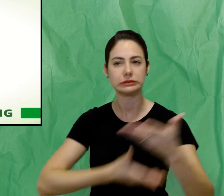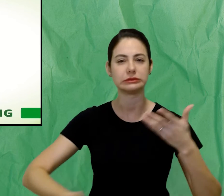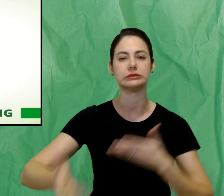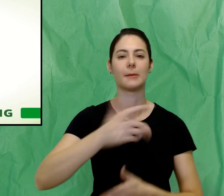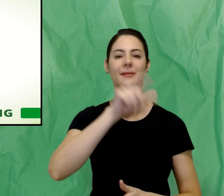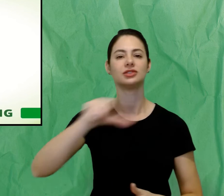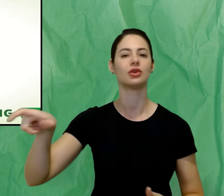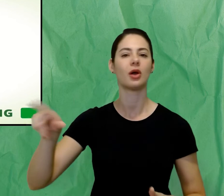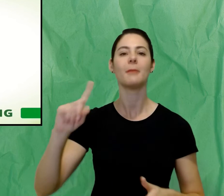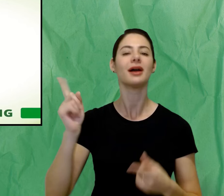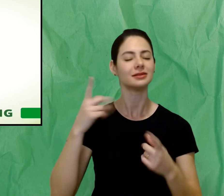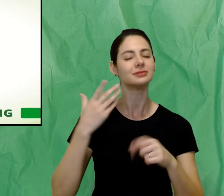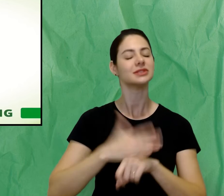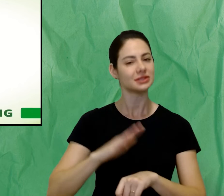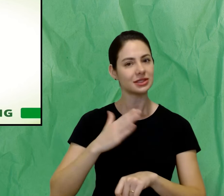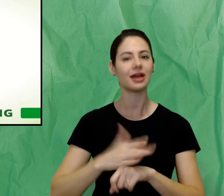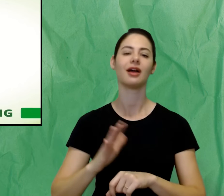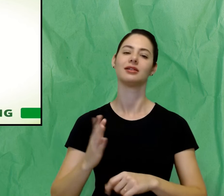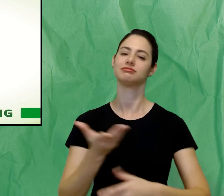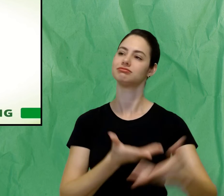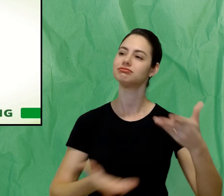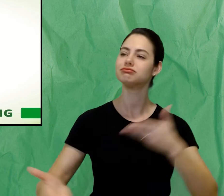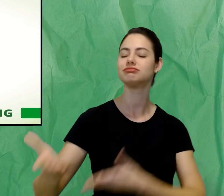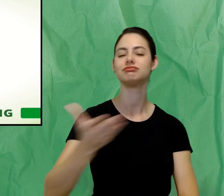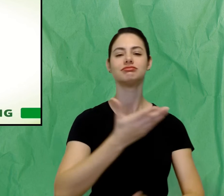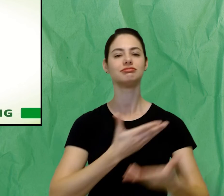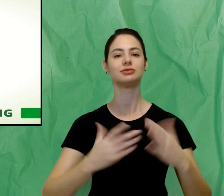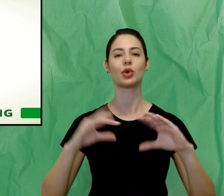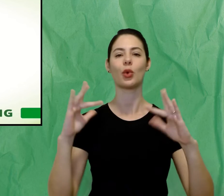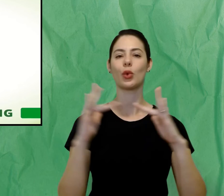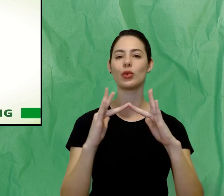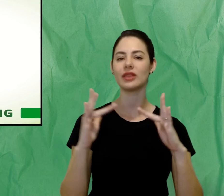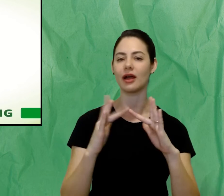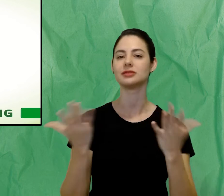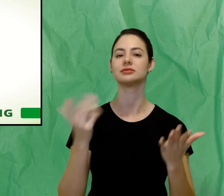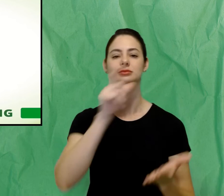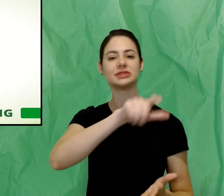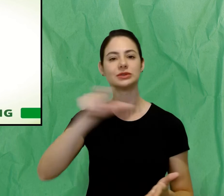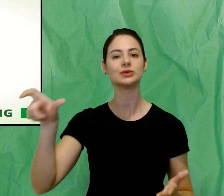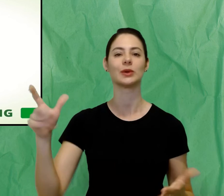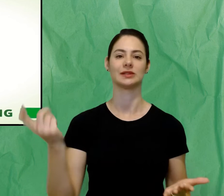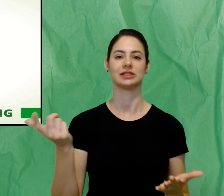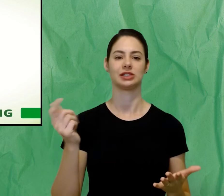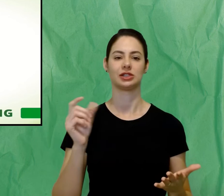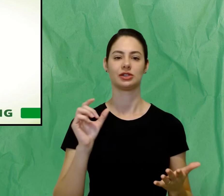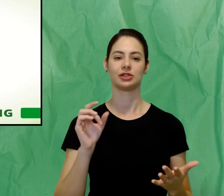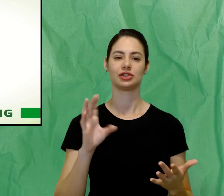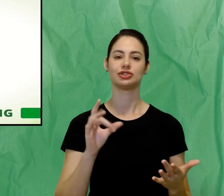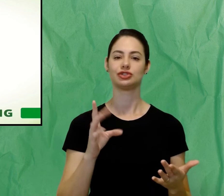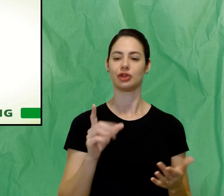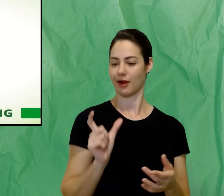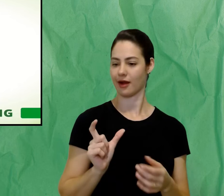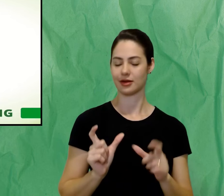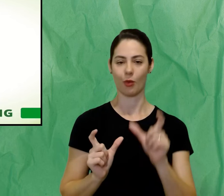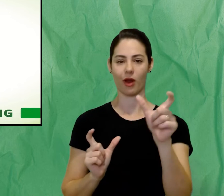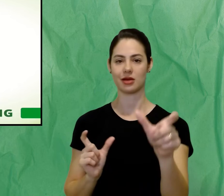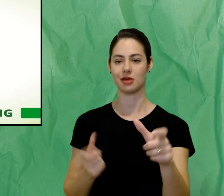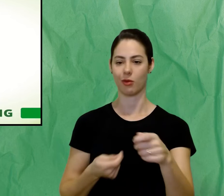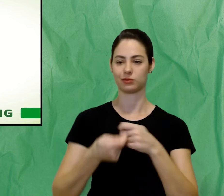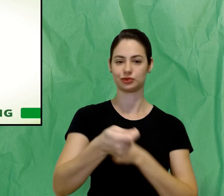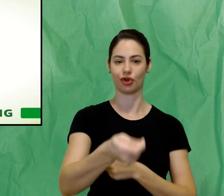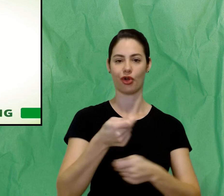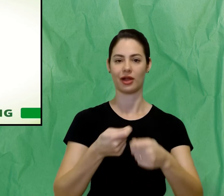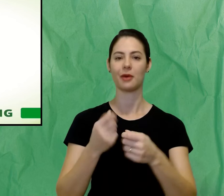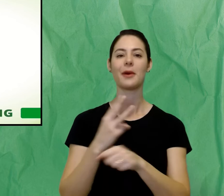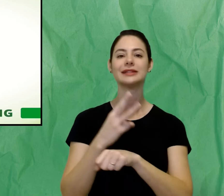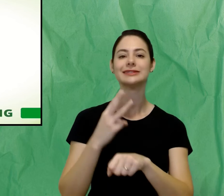uma prática frequente de trabalhar sua rede de contatos, não somente trocando cartões de